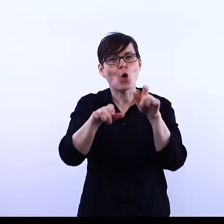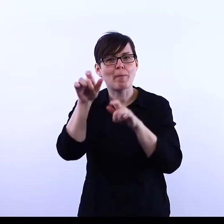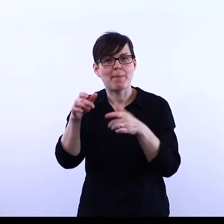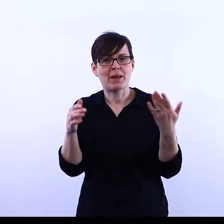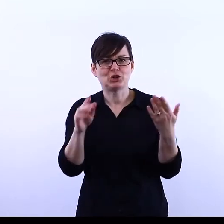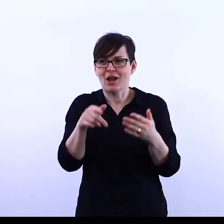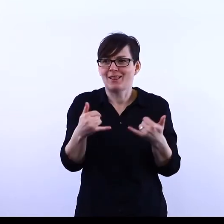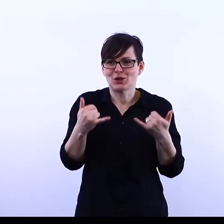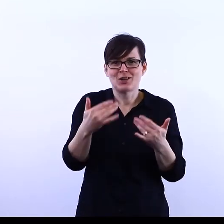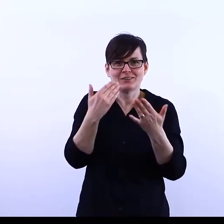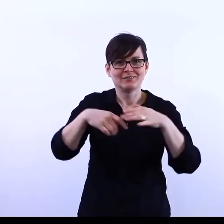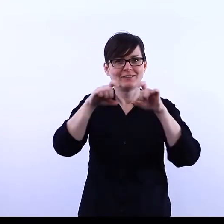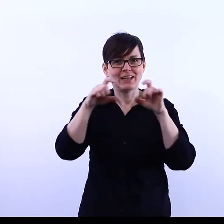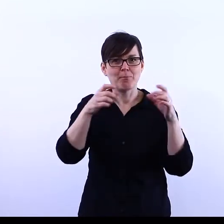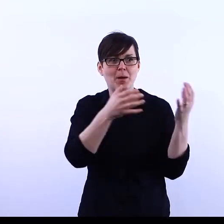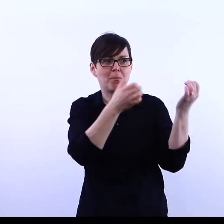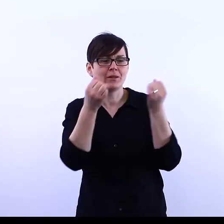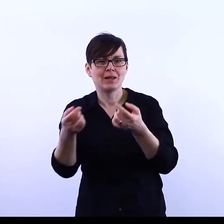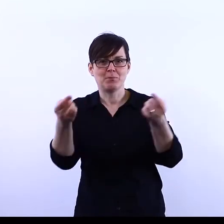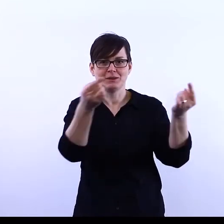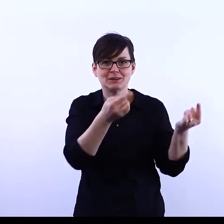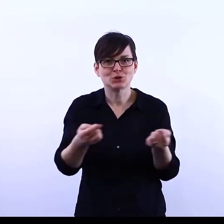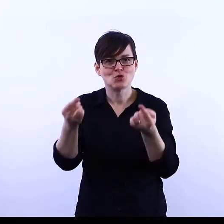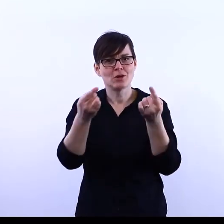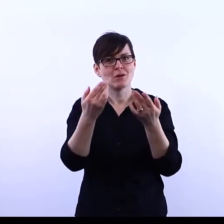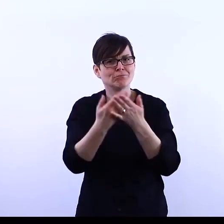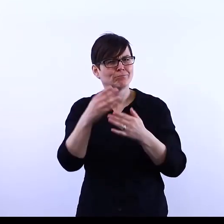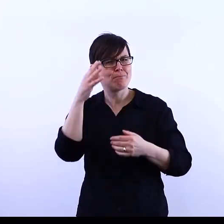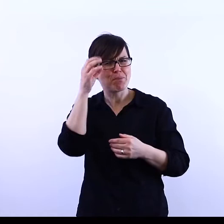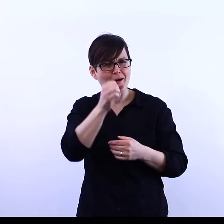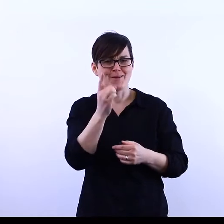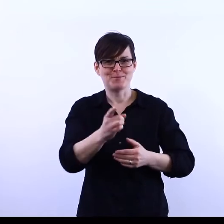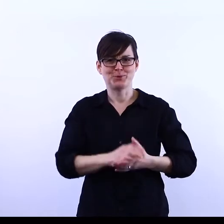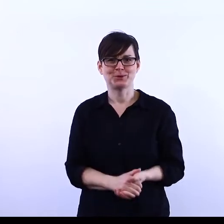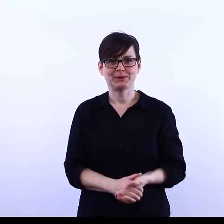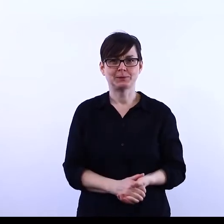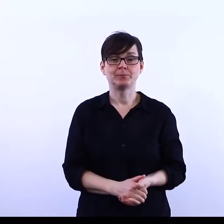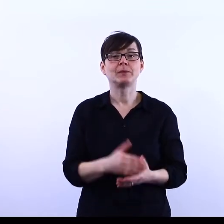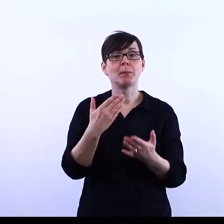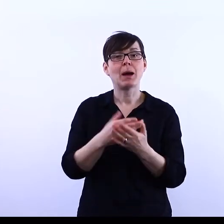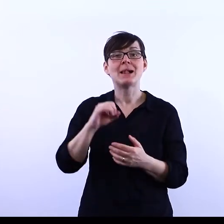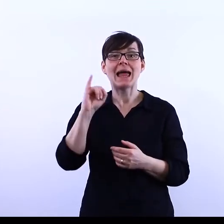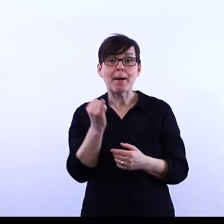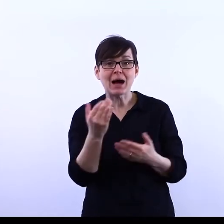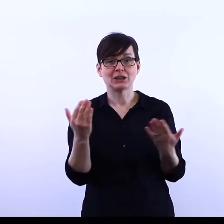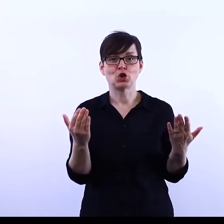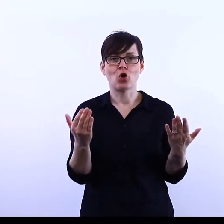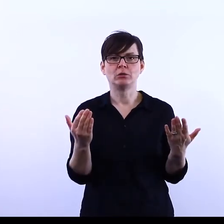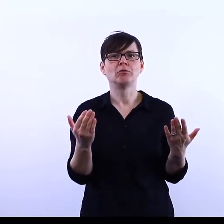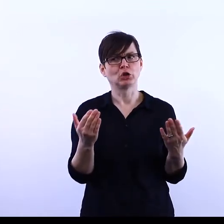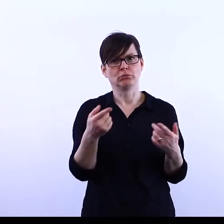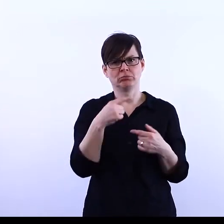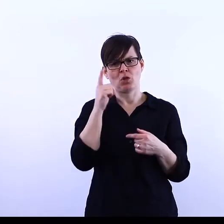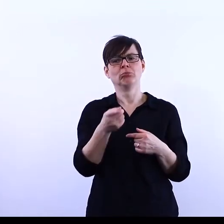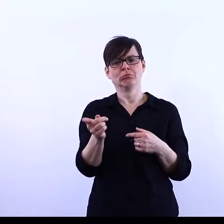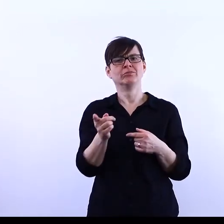diskutieren und über diese Dinge Bescheid wissen. Amazon, und da würde man ja denken, die wissen wirklich, wie